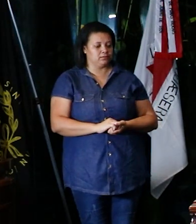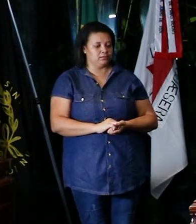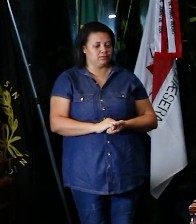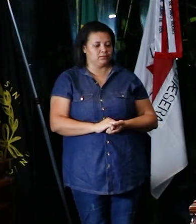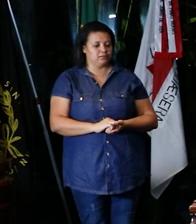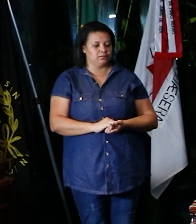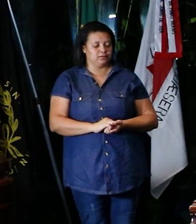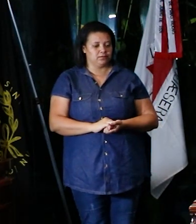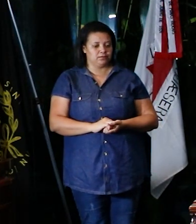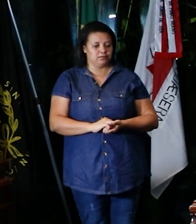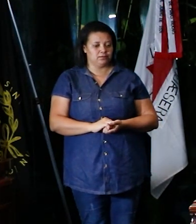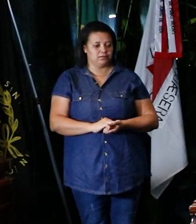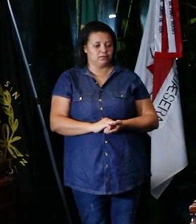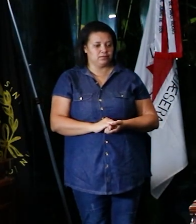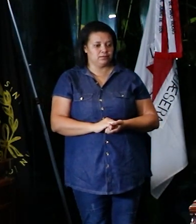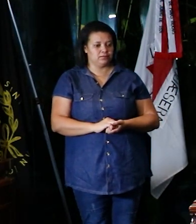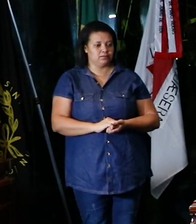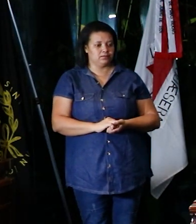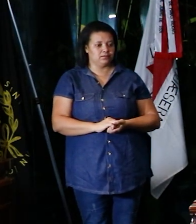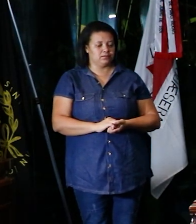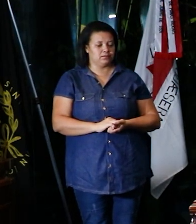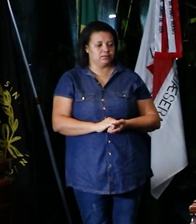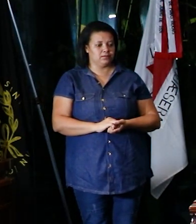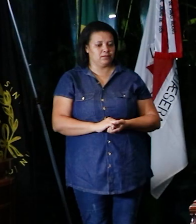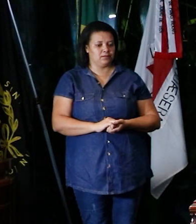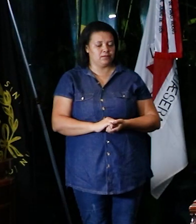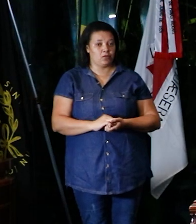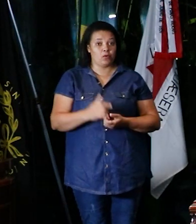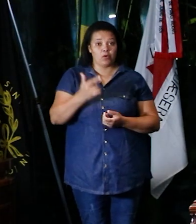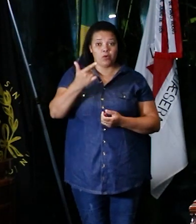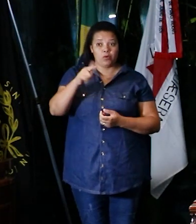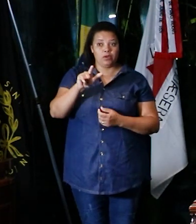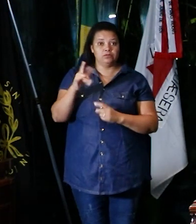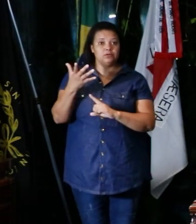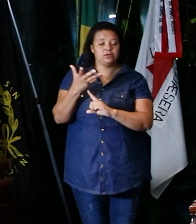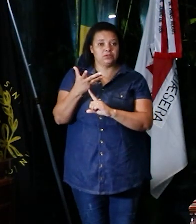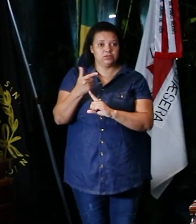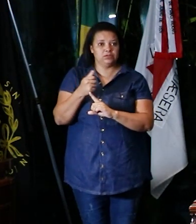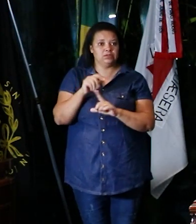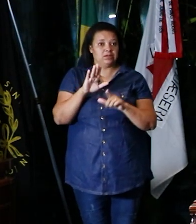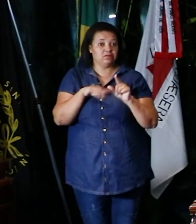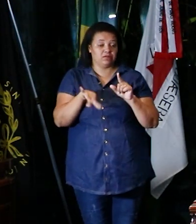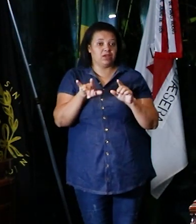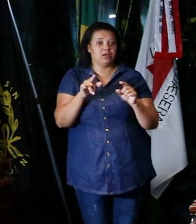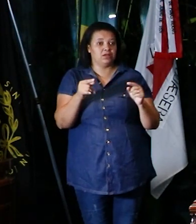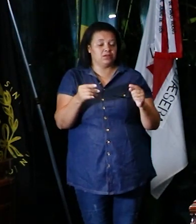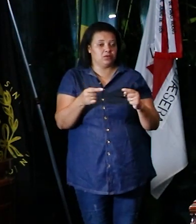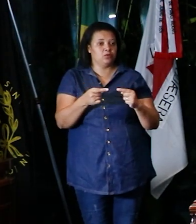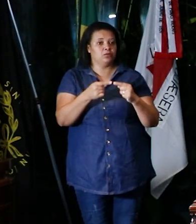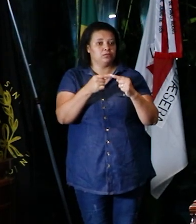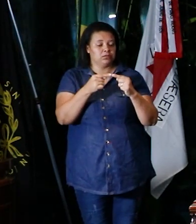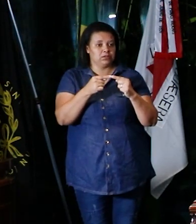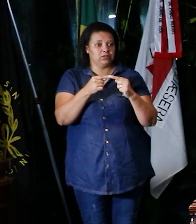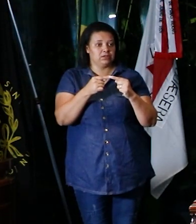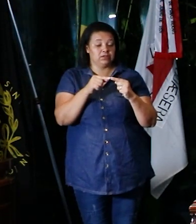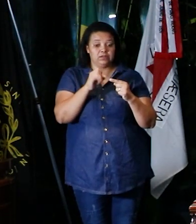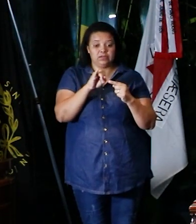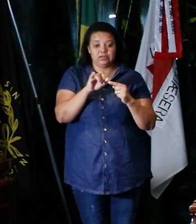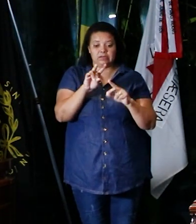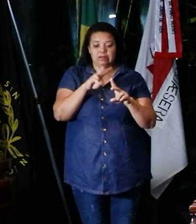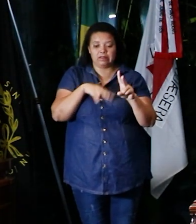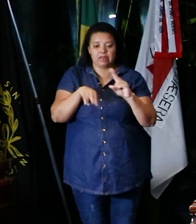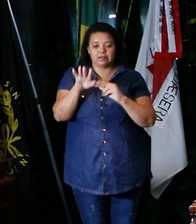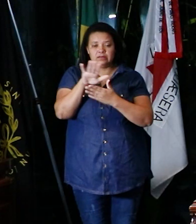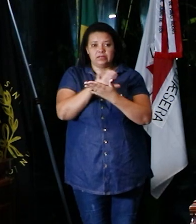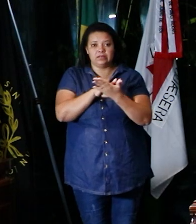cabe muitas vezes para outro artista, rapidamente e sem uma análise cuidadosa,